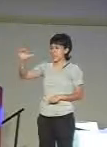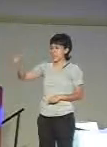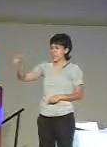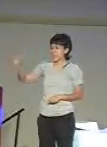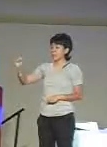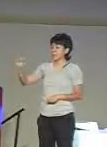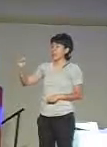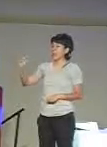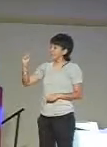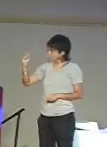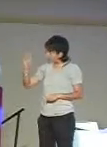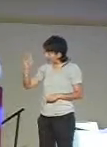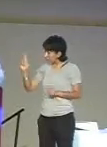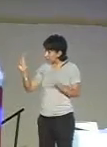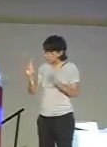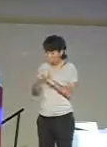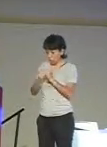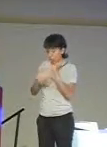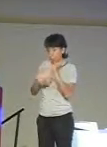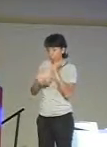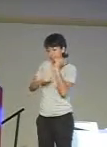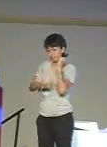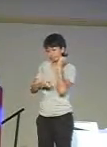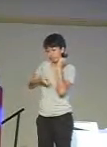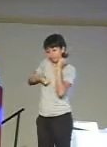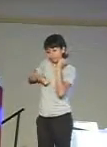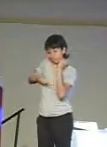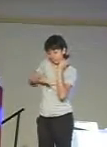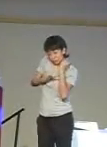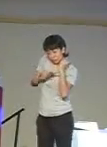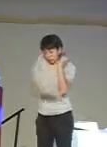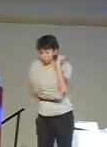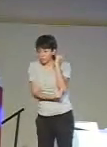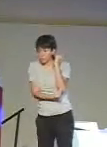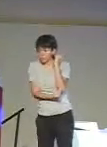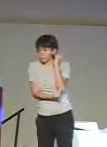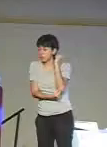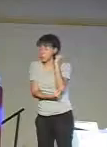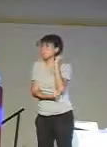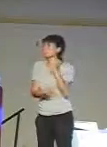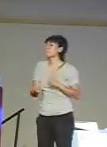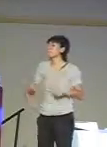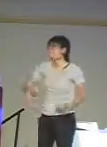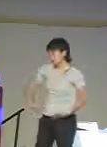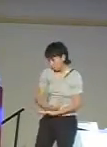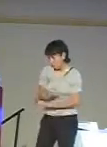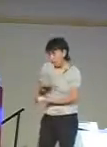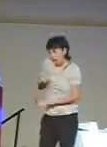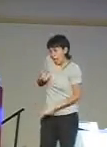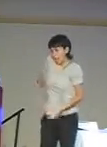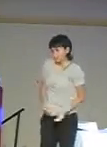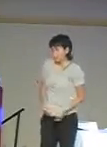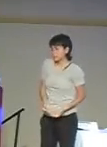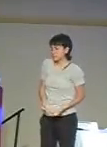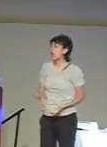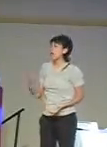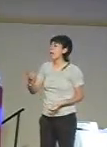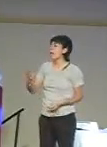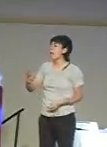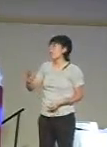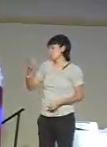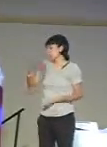congénita es algo que, no sé ustedes, pero a mí se me hizo saber desde temprana edad en mi formación como